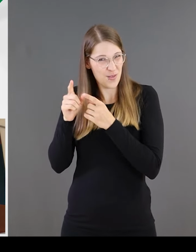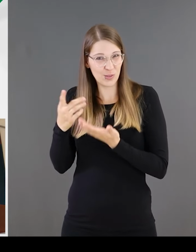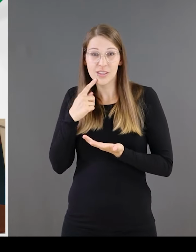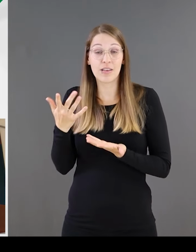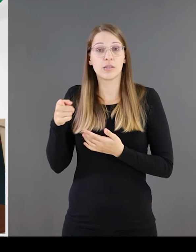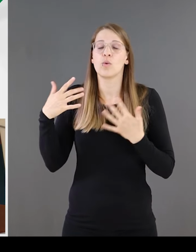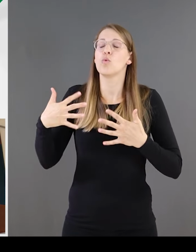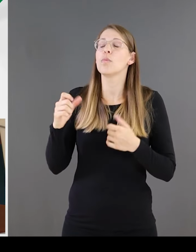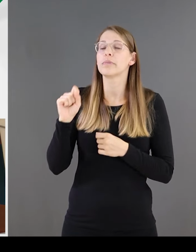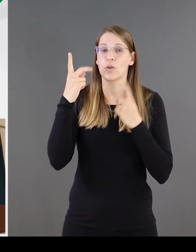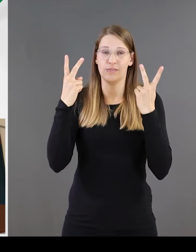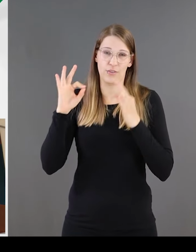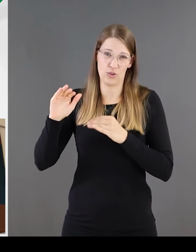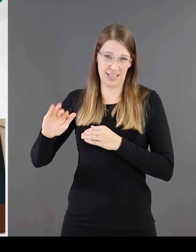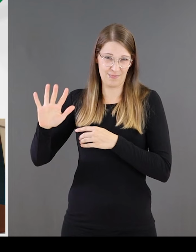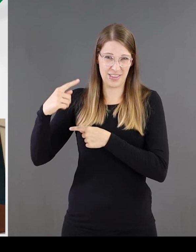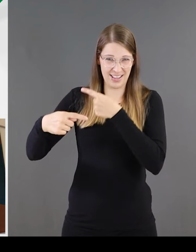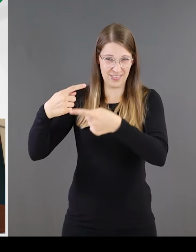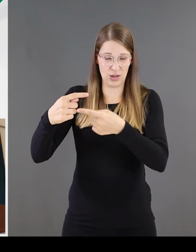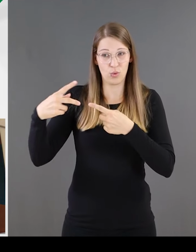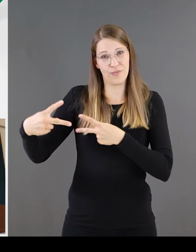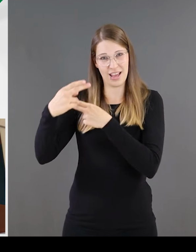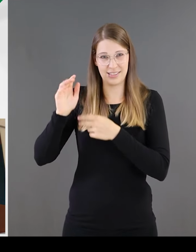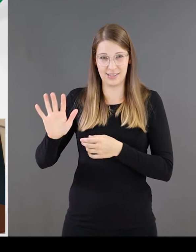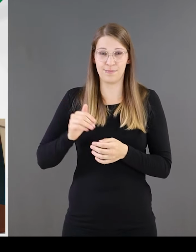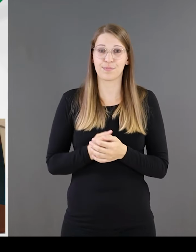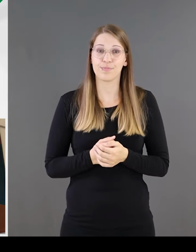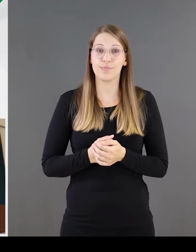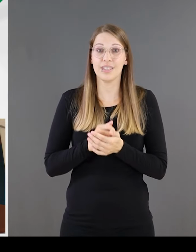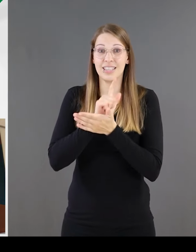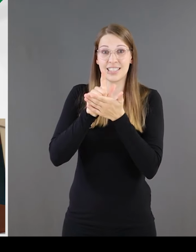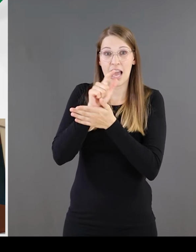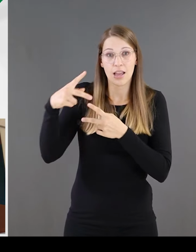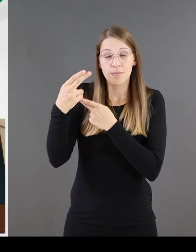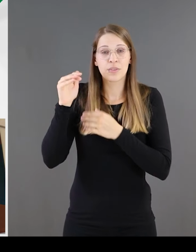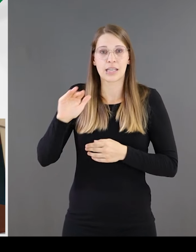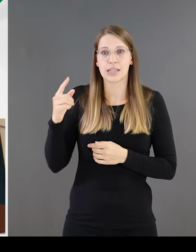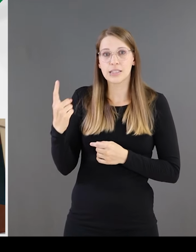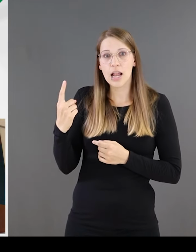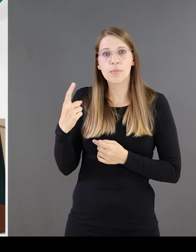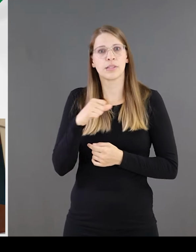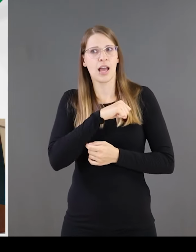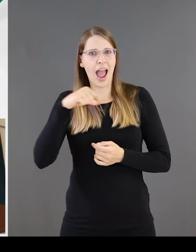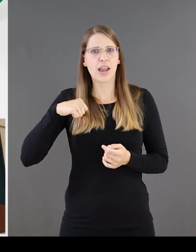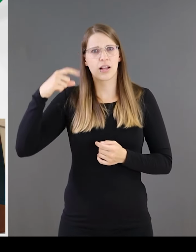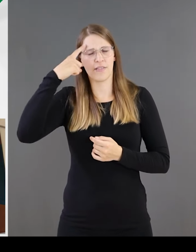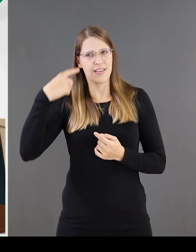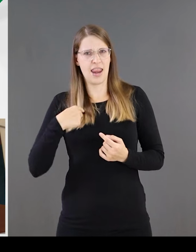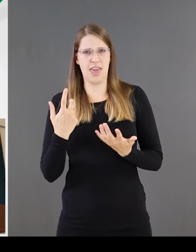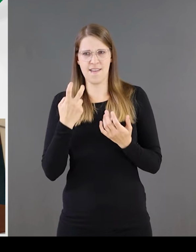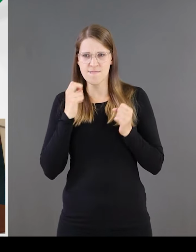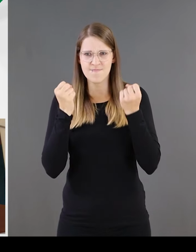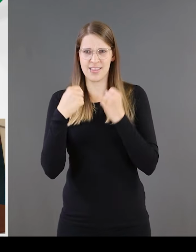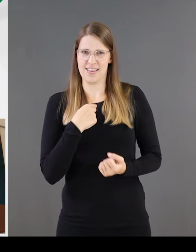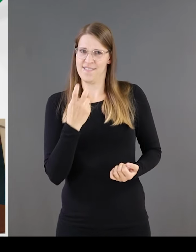ihren eigenen Willen. Sie merken, dass sie nicht untrennbar mit ihren Bezugspersonen verbunden sind, sondern